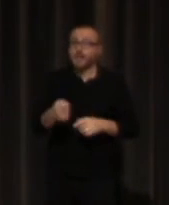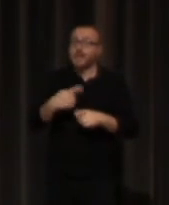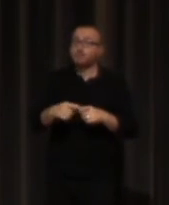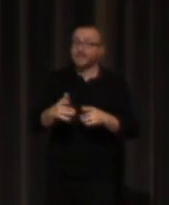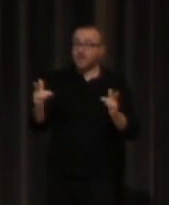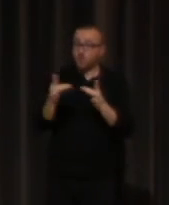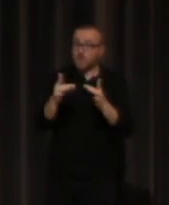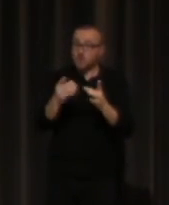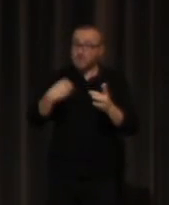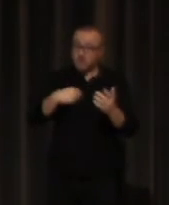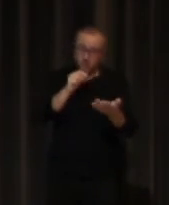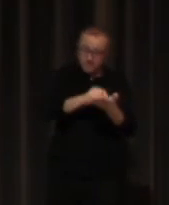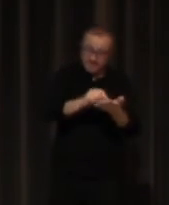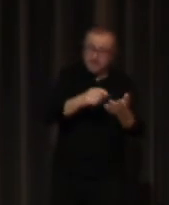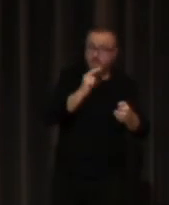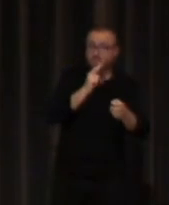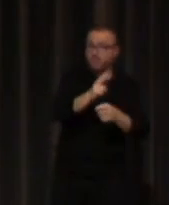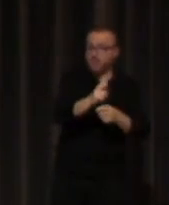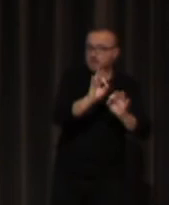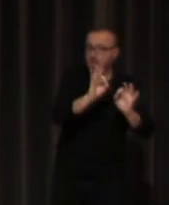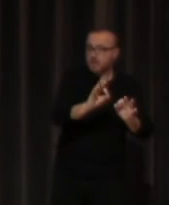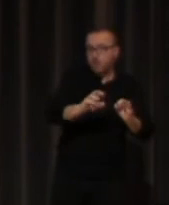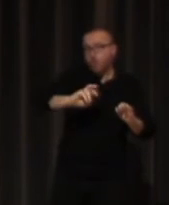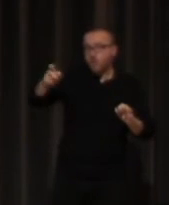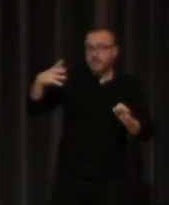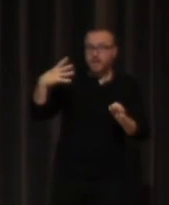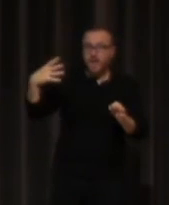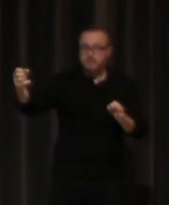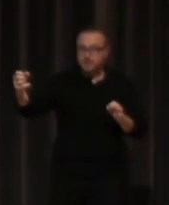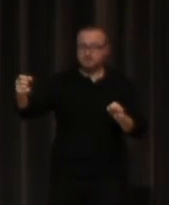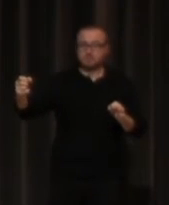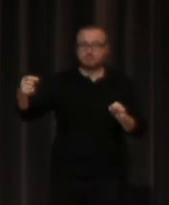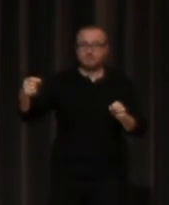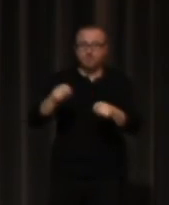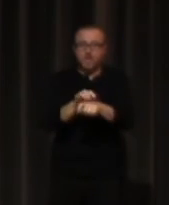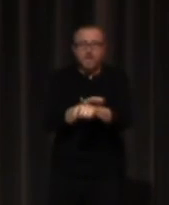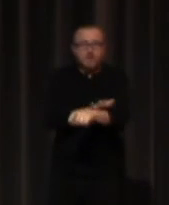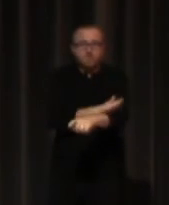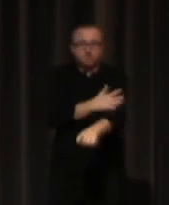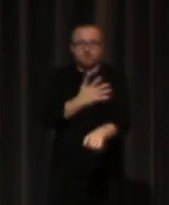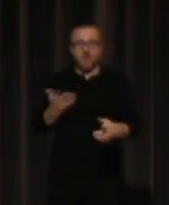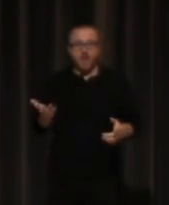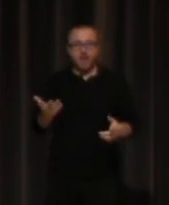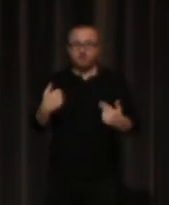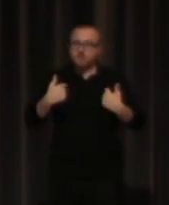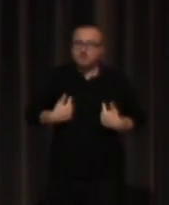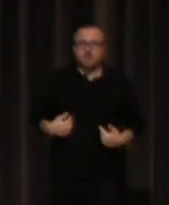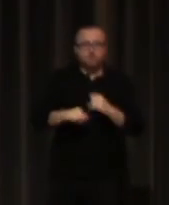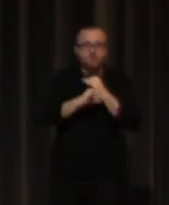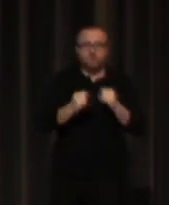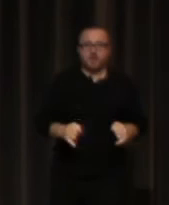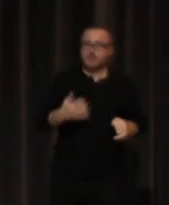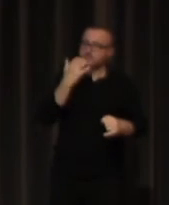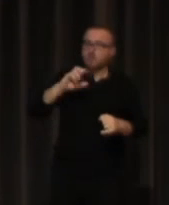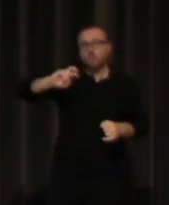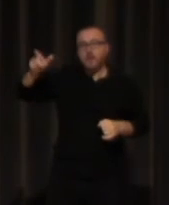allò que dic existeix perquè algú ha entès, perquè algú està disposat a acceptar-ho, i podríem dir ben bé bíblicament